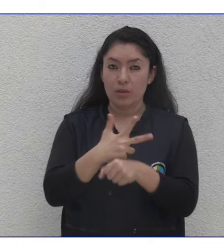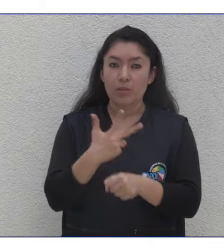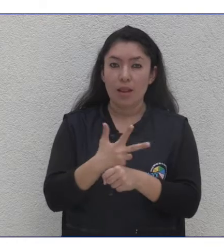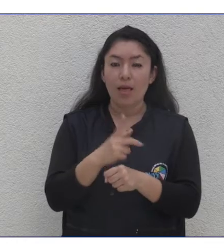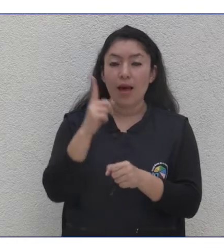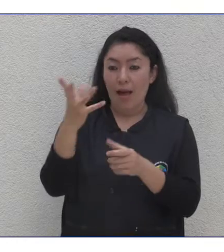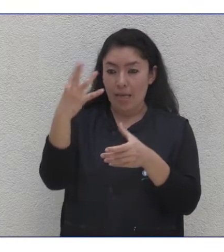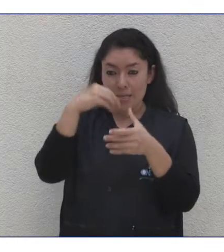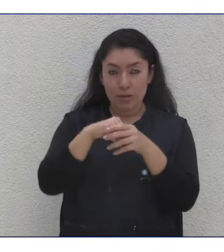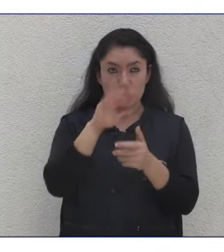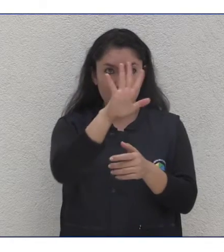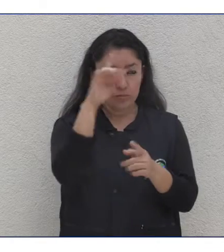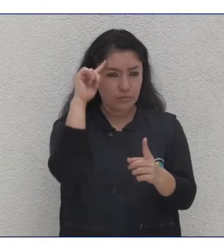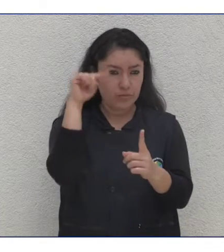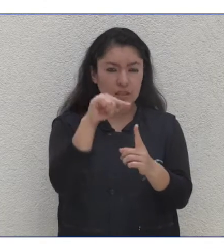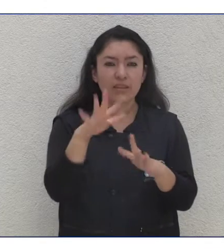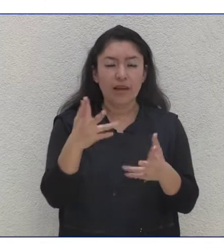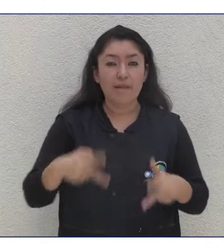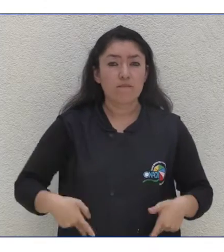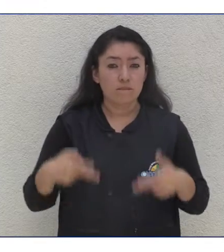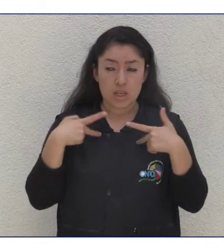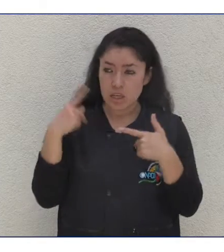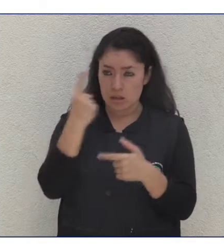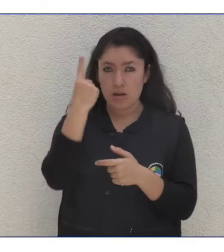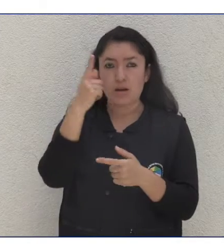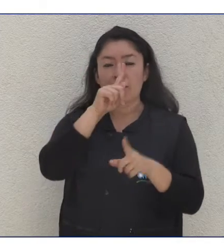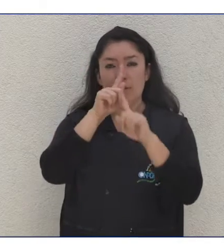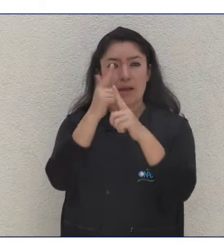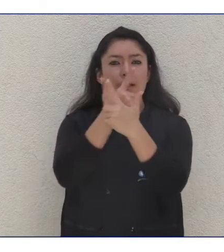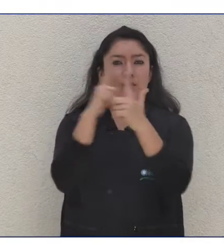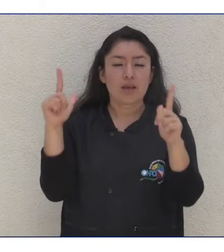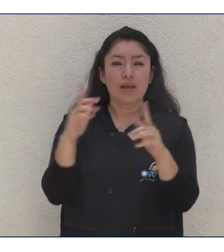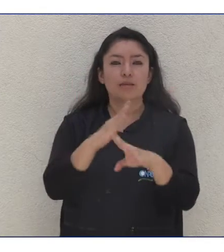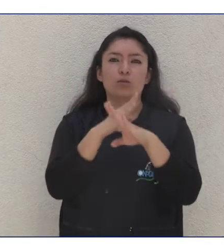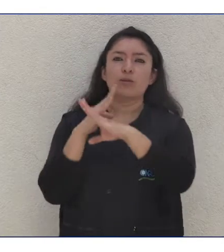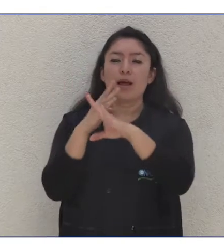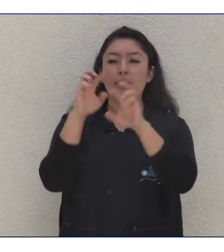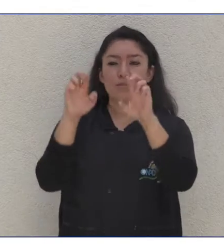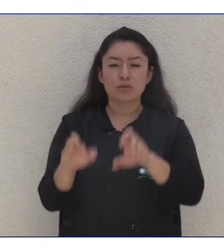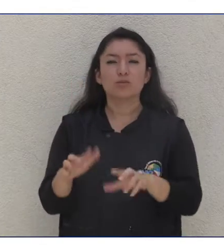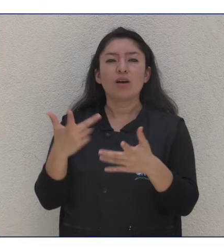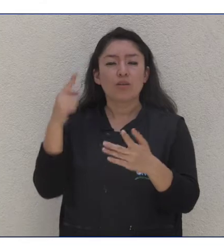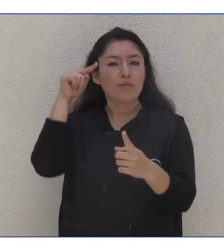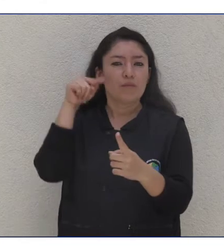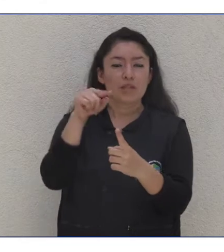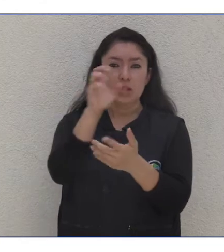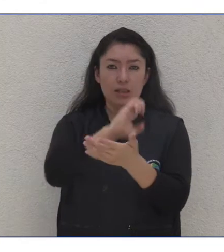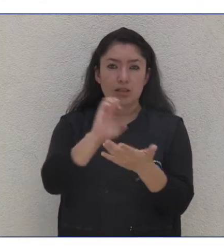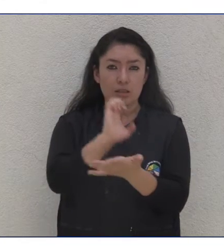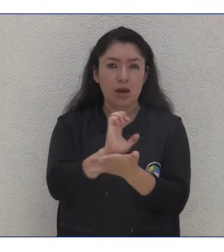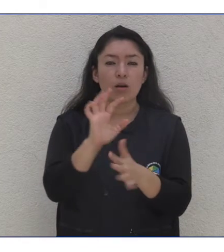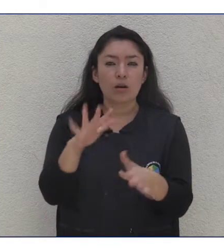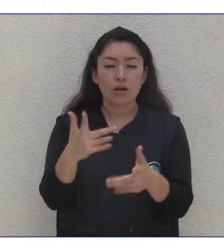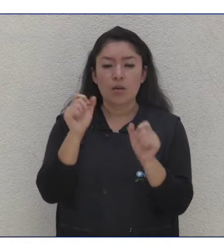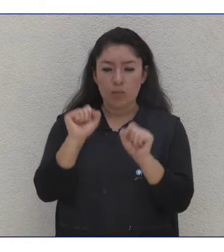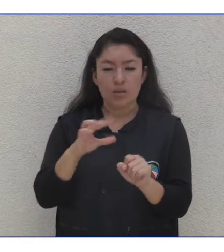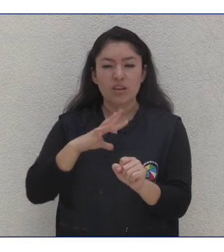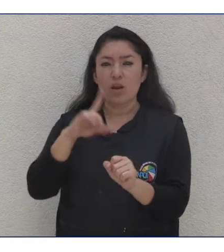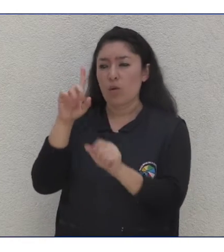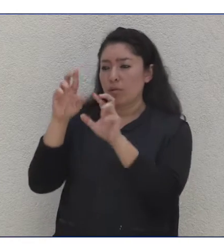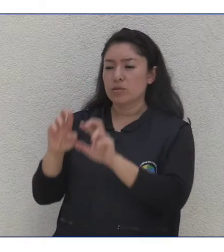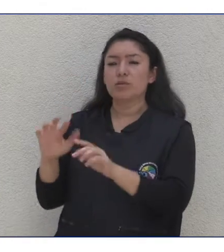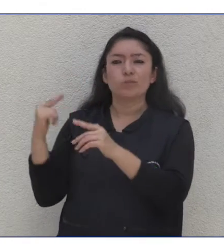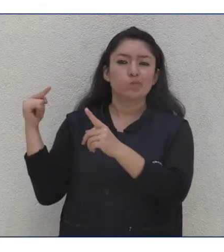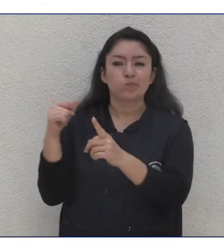de Guatemala, dentro de sus fines, considera la vida, la libertad y la seguridad de las personas como fines del Estado, teniendo a la persona